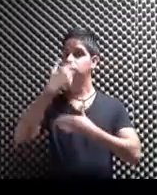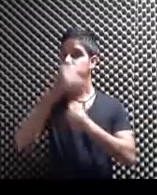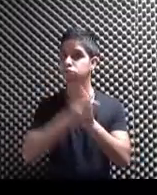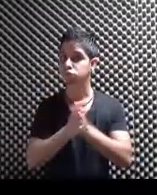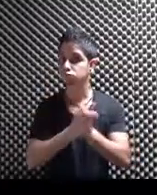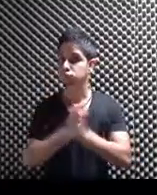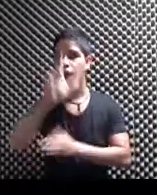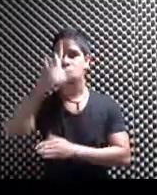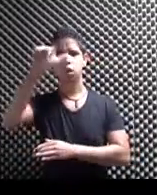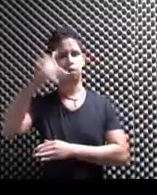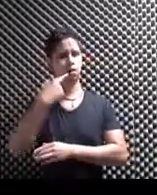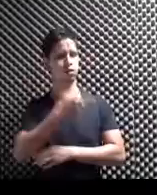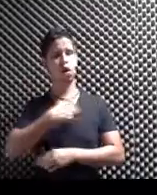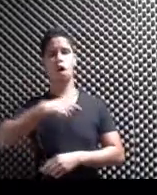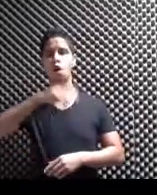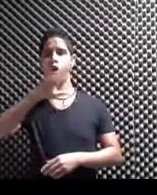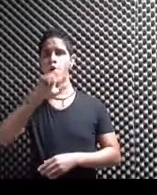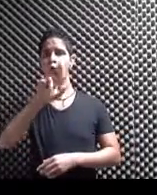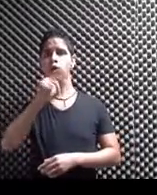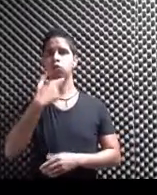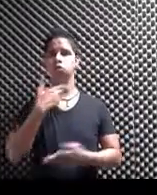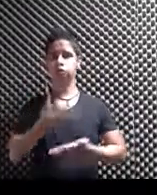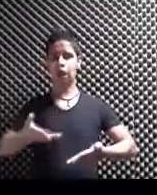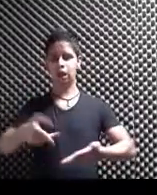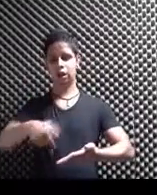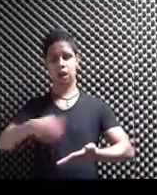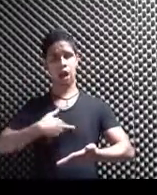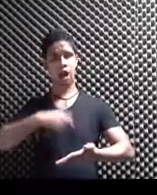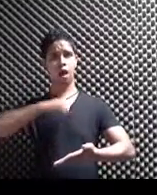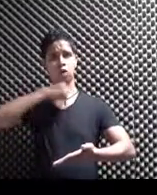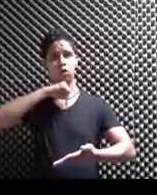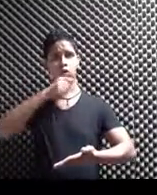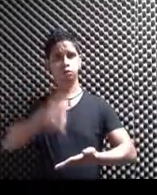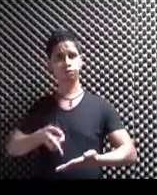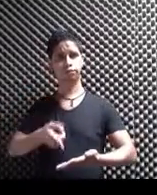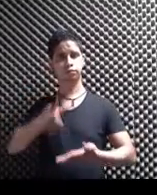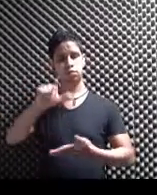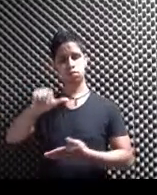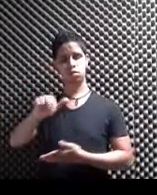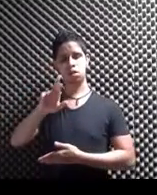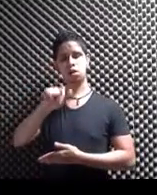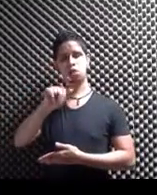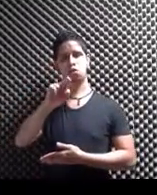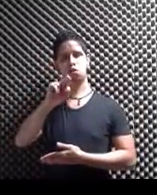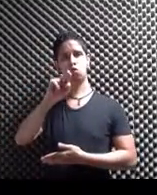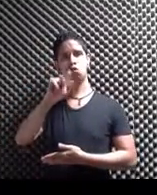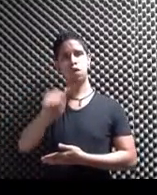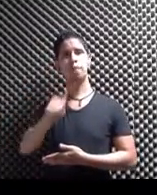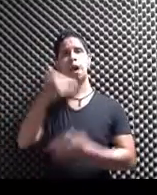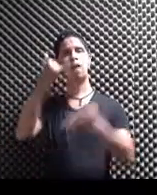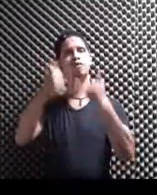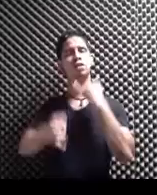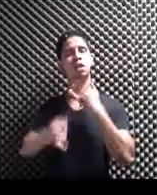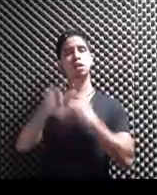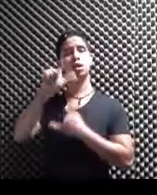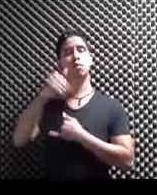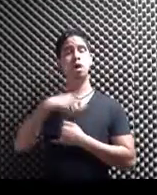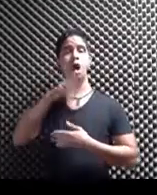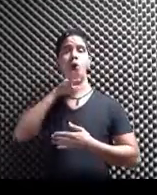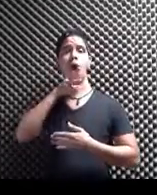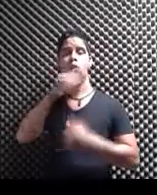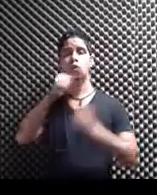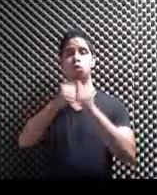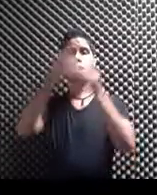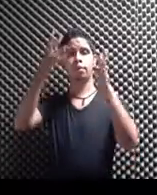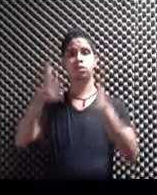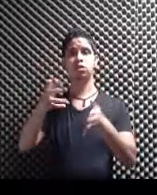vendrían las runas ¿verdad? la persona final correctamente van las runas al final luego hablo con la persona en